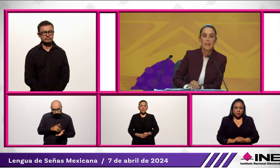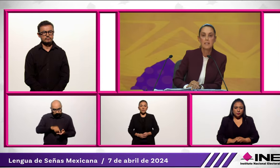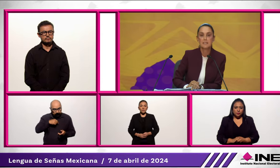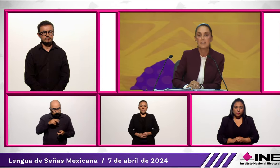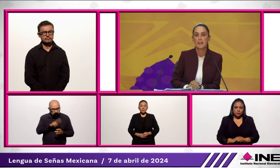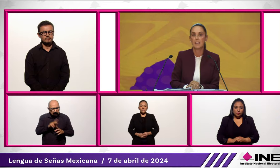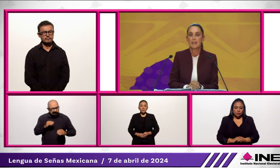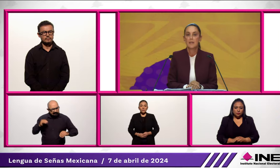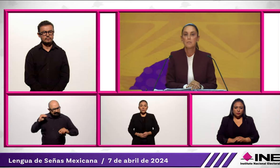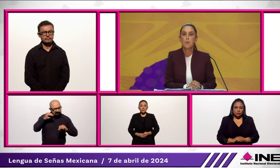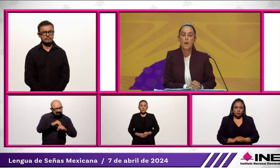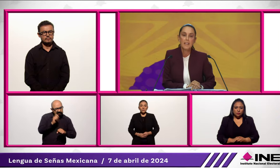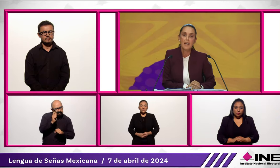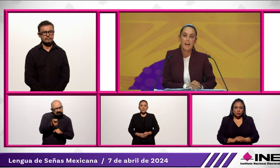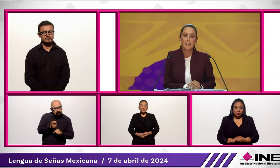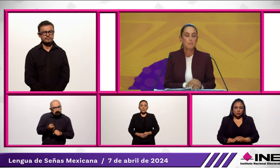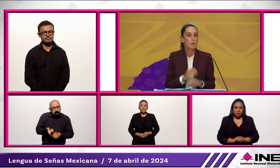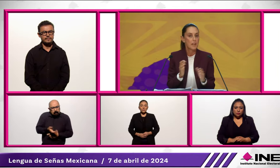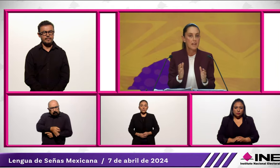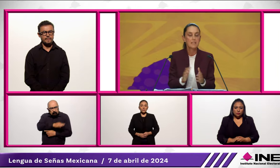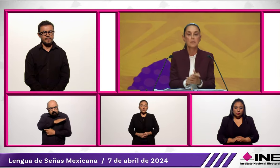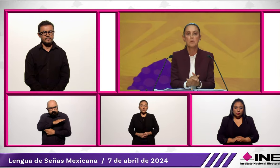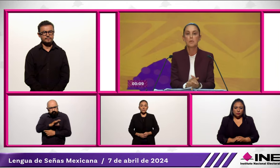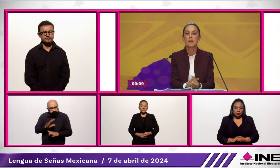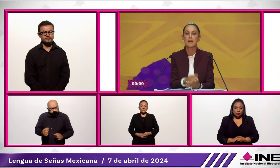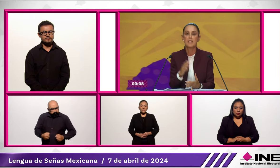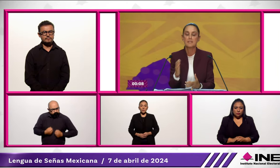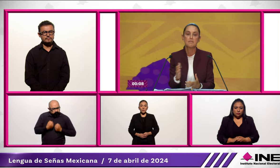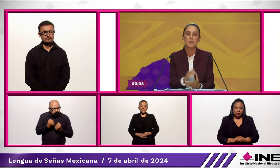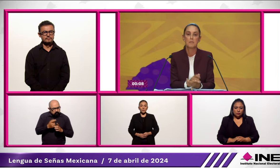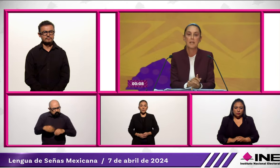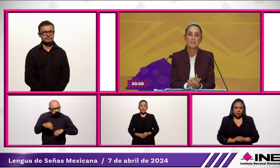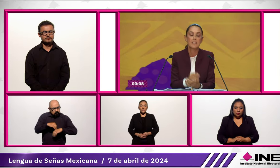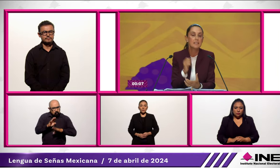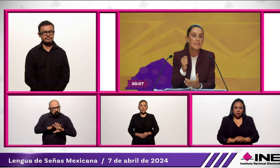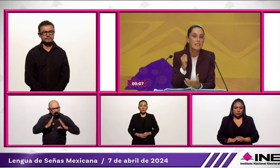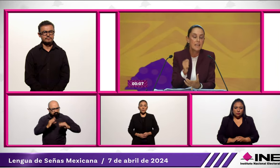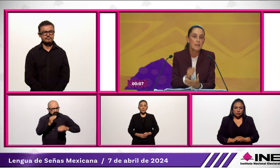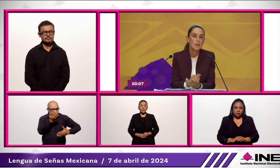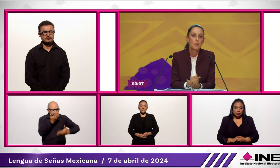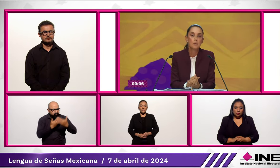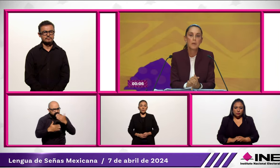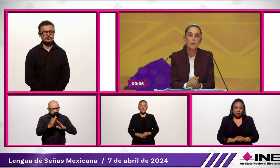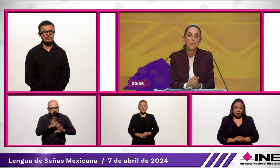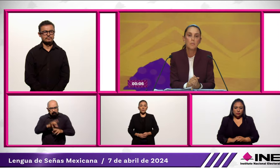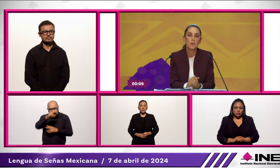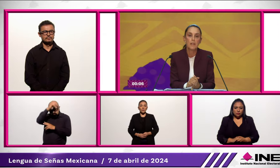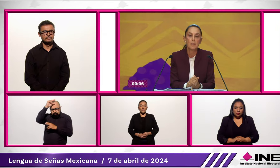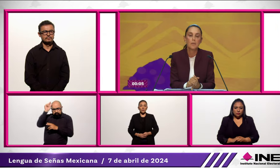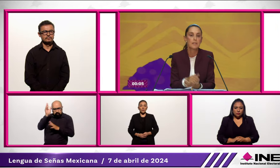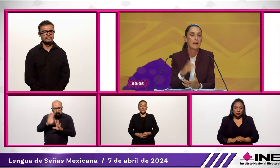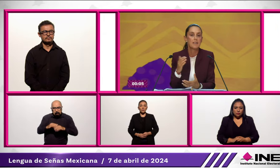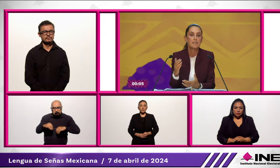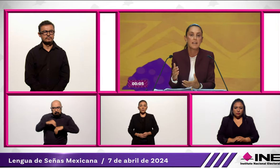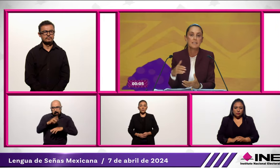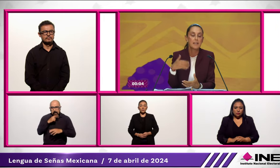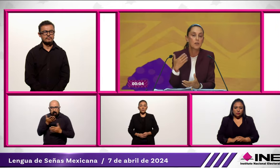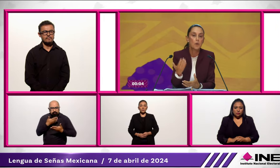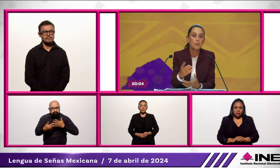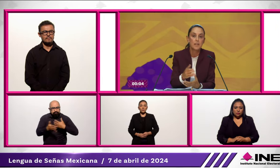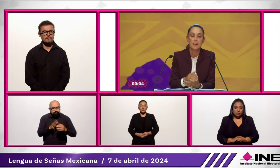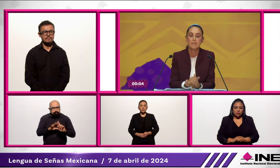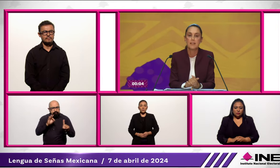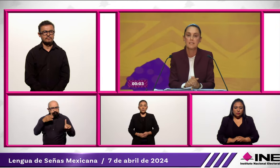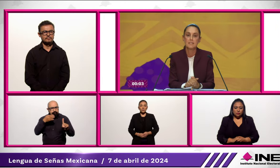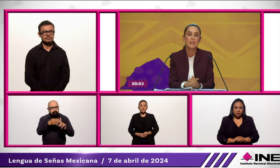planteando es que pueda empoderarse, como lo dije, a las enfermeras y tener un mejor modelo de referencia